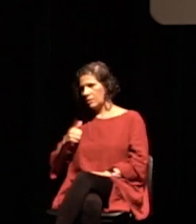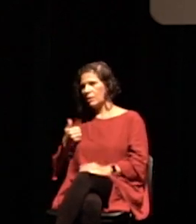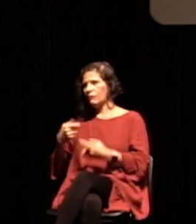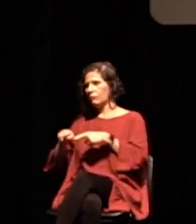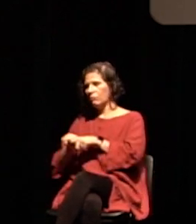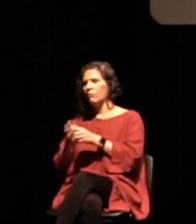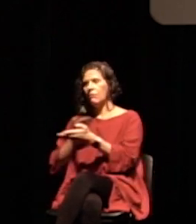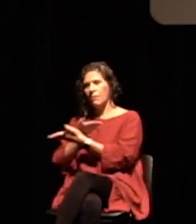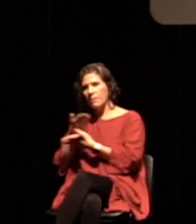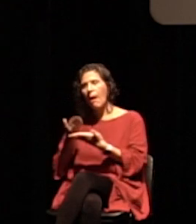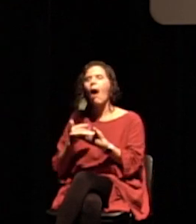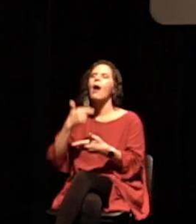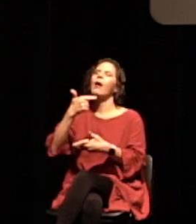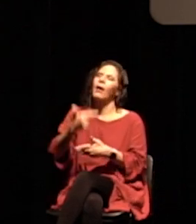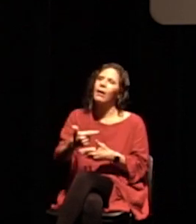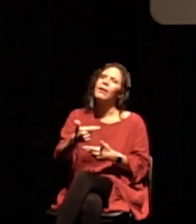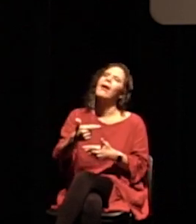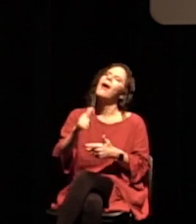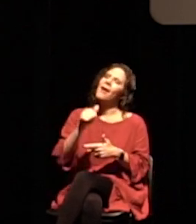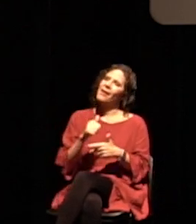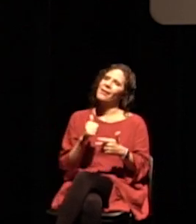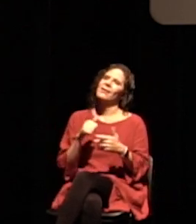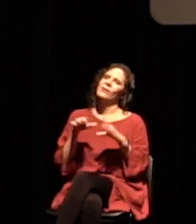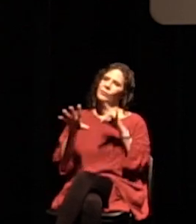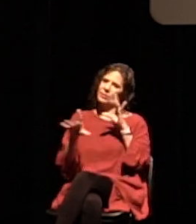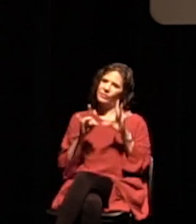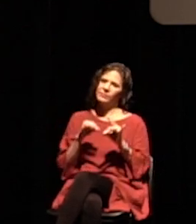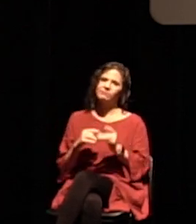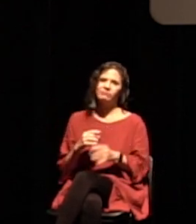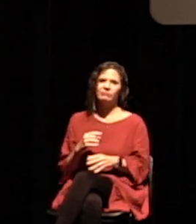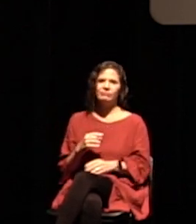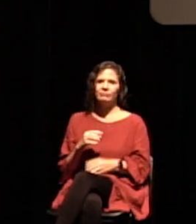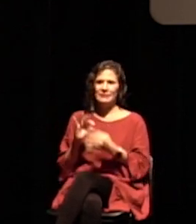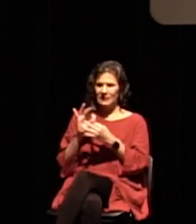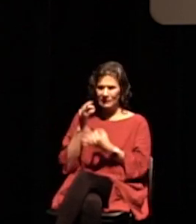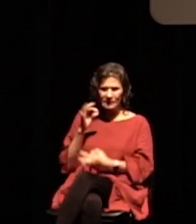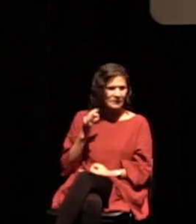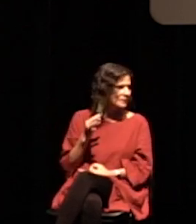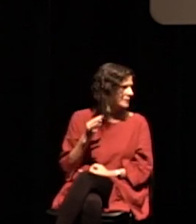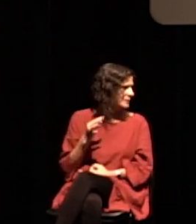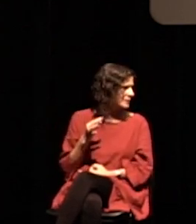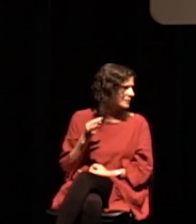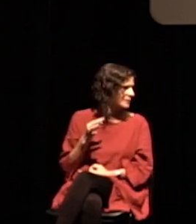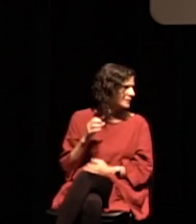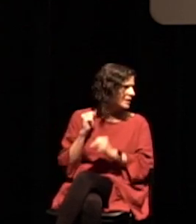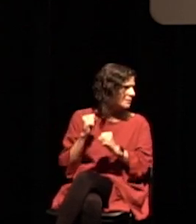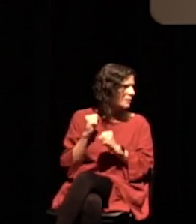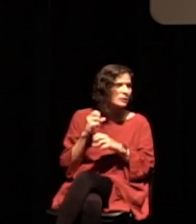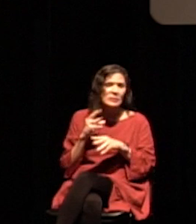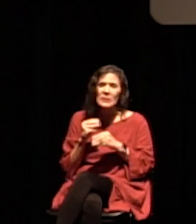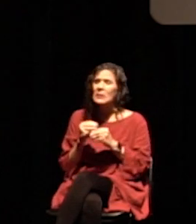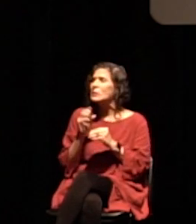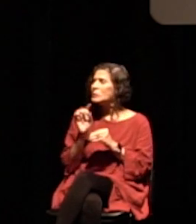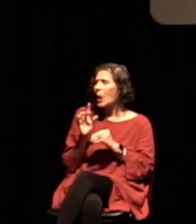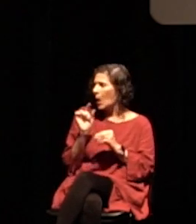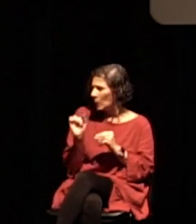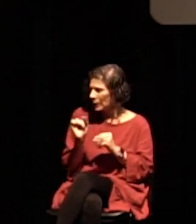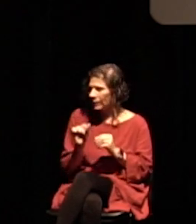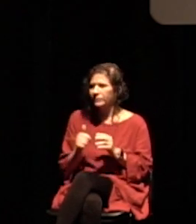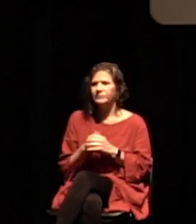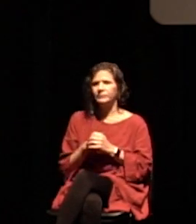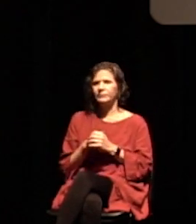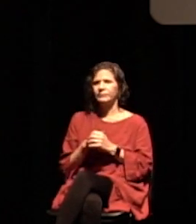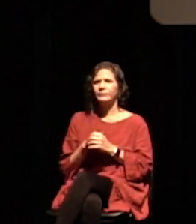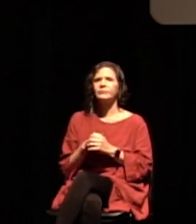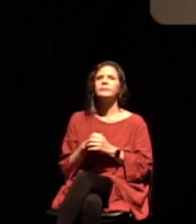interlocução que já vinha de antes. Eu também estou me estendendo muito, posso só mais um pouquinho. Eu acho